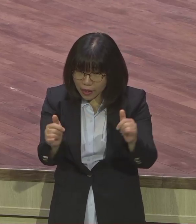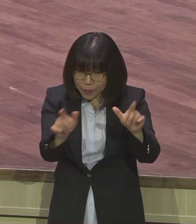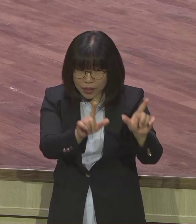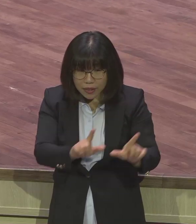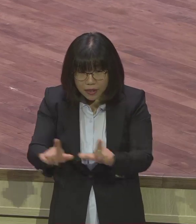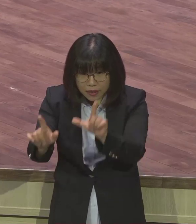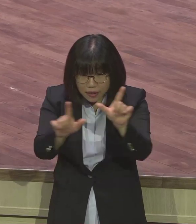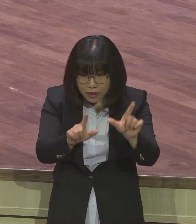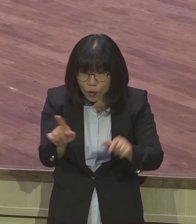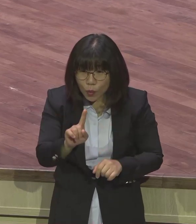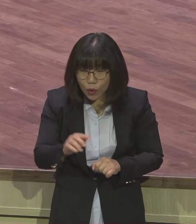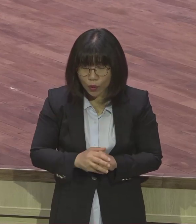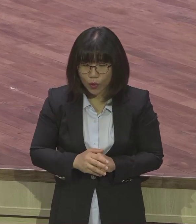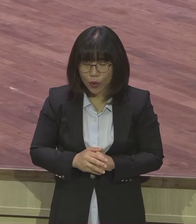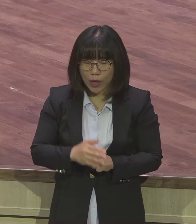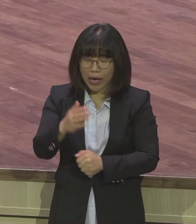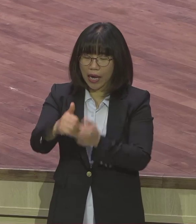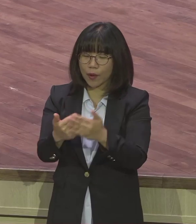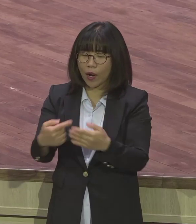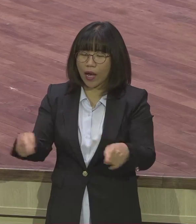함께하는 모험이다 그랬어.